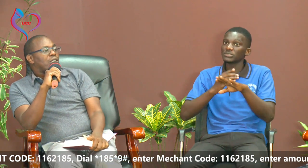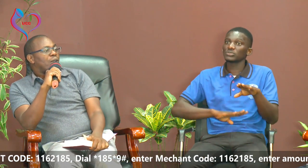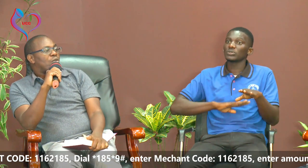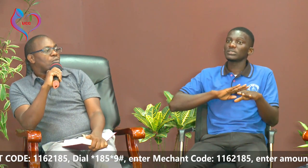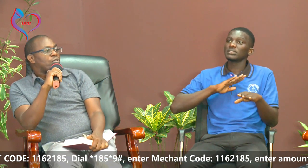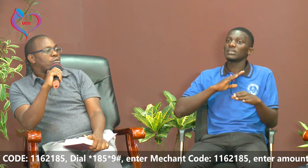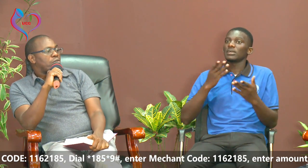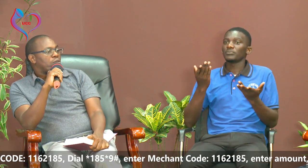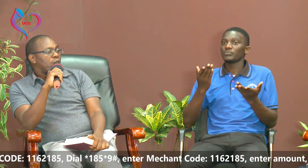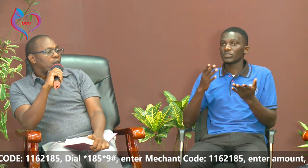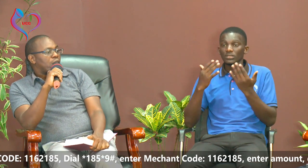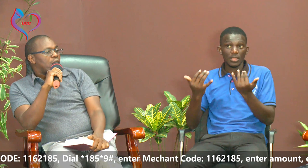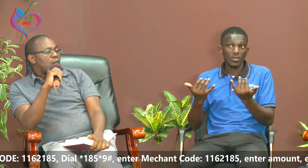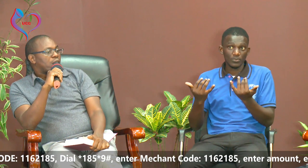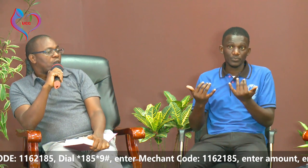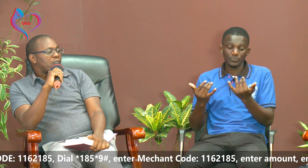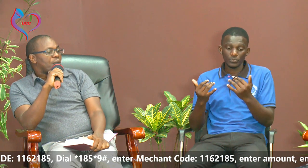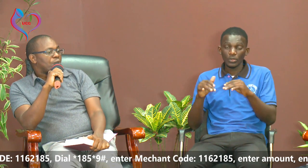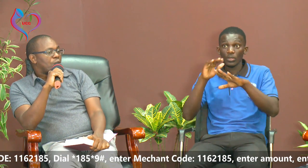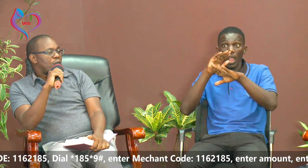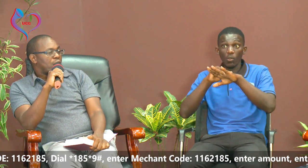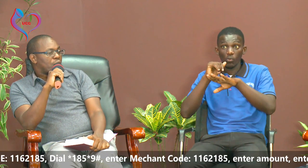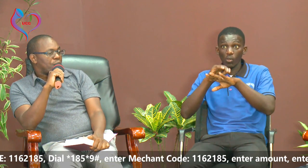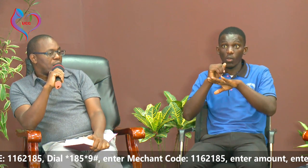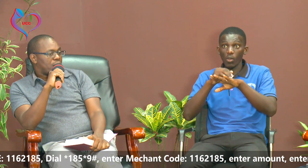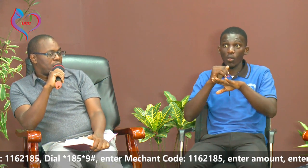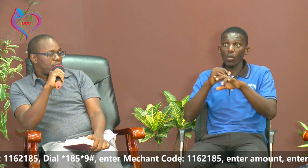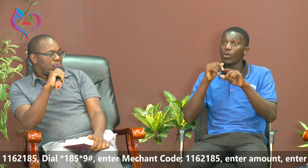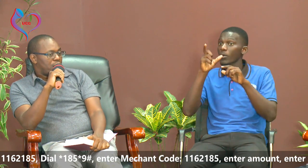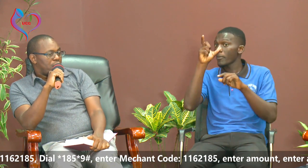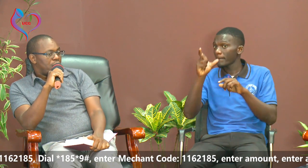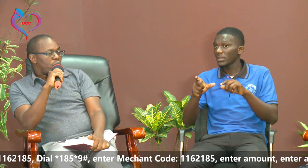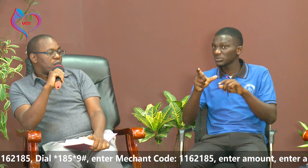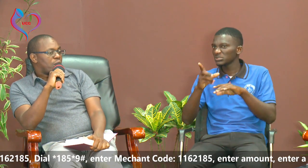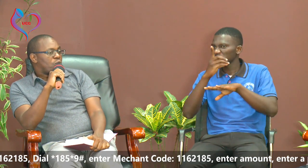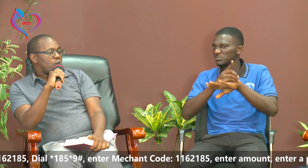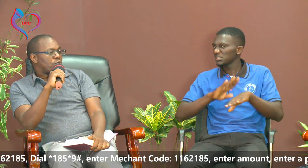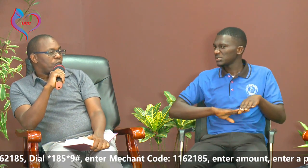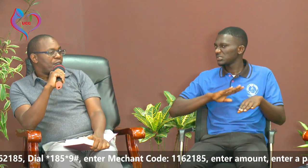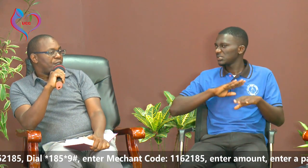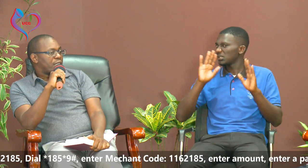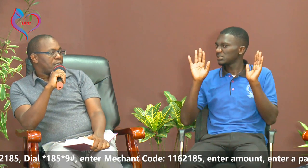okuyitibwa kw'omuntu tekwesigabibwa ku myaka naye okuyitibwa kw'omuntu kulina